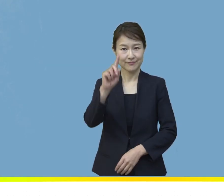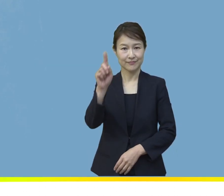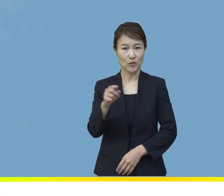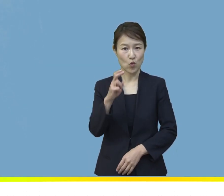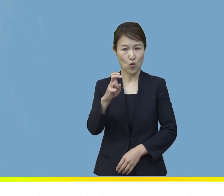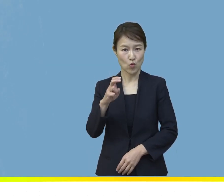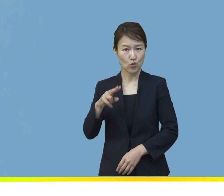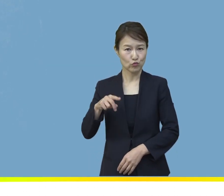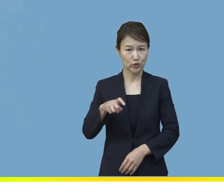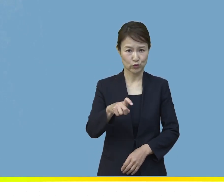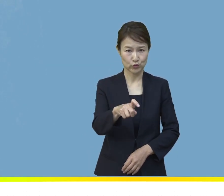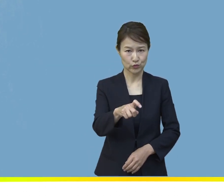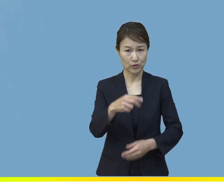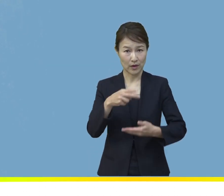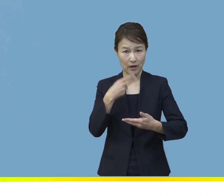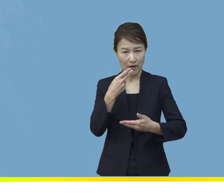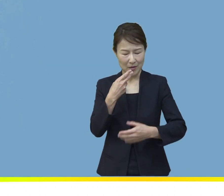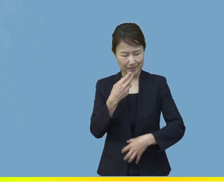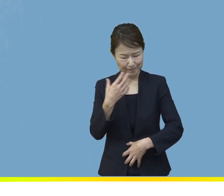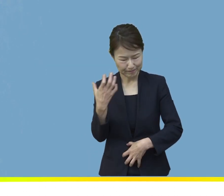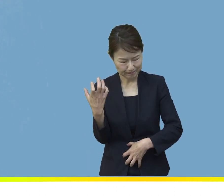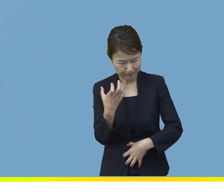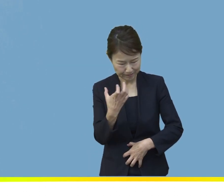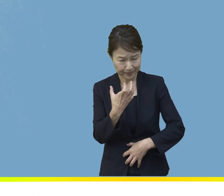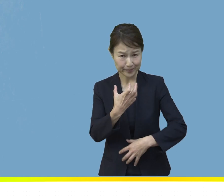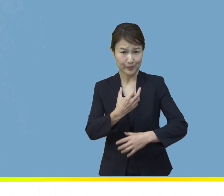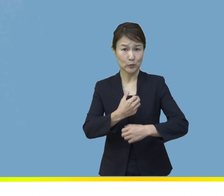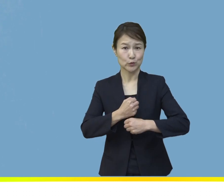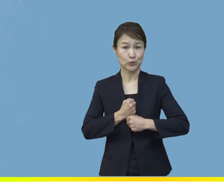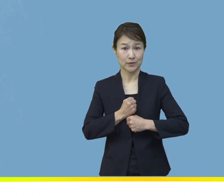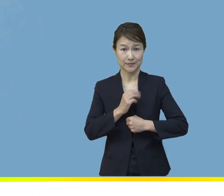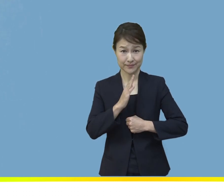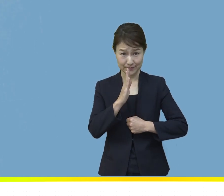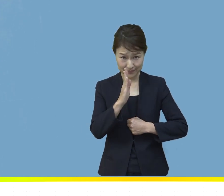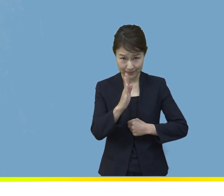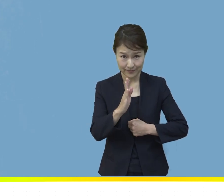ノロウイルス食中毒にご注意ください